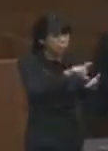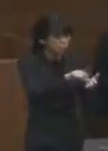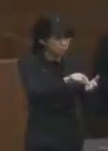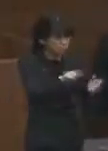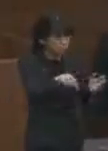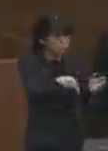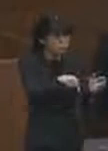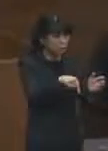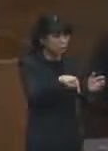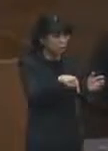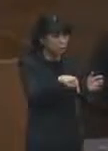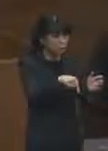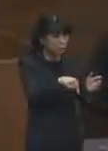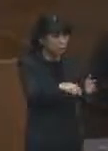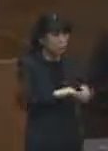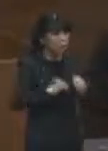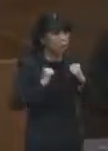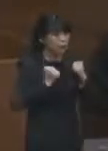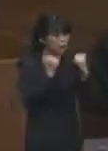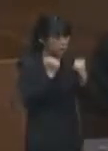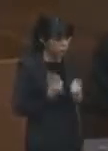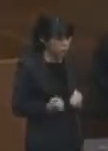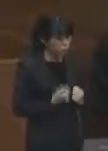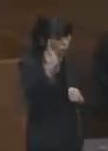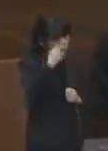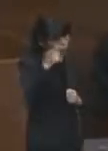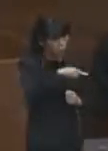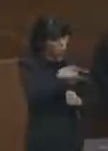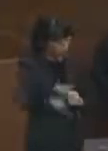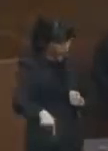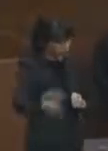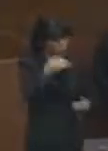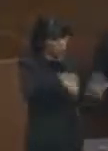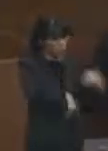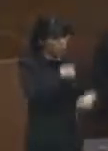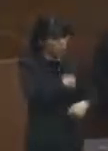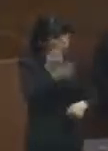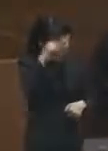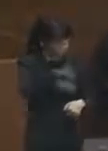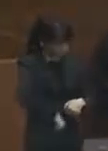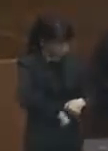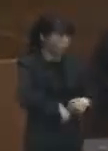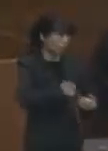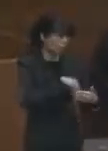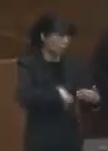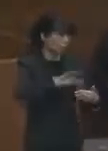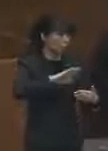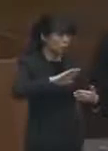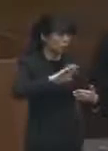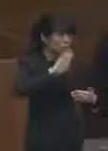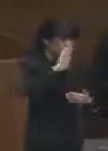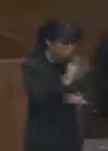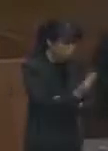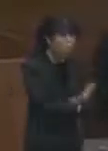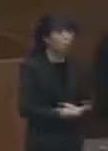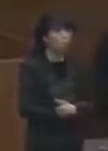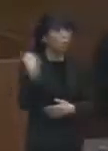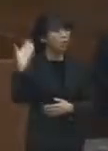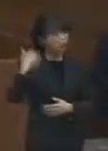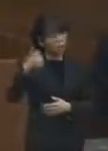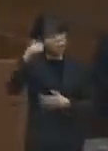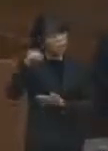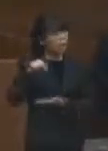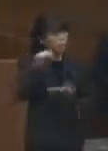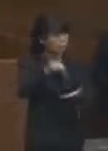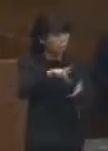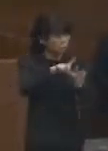も、定住外国人に請求資格、投票資格を認める内容でございました。しかしながら、前回提案